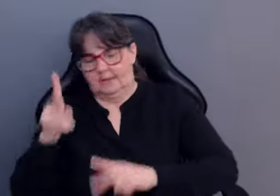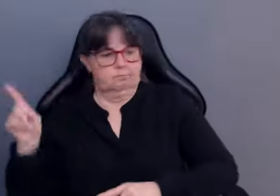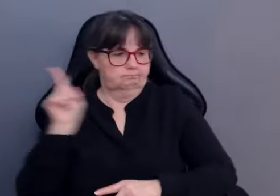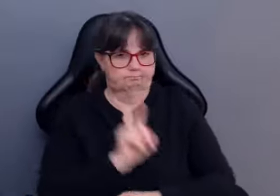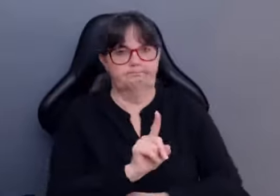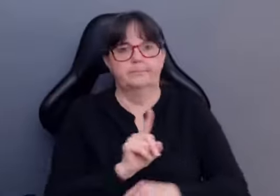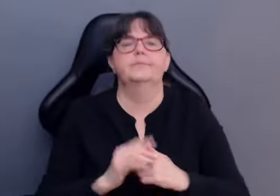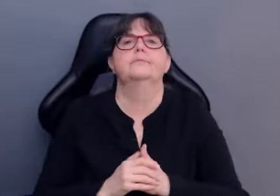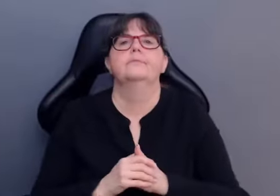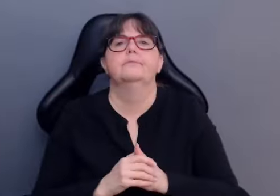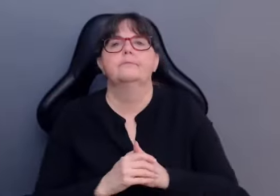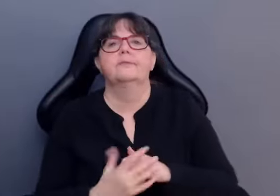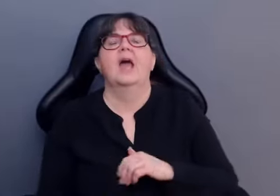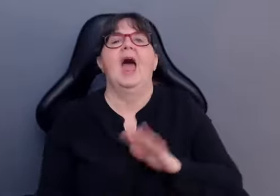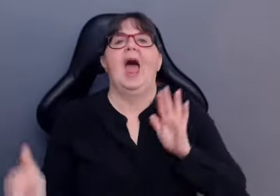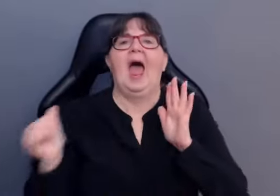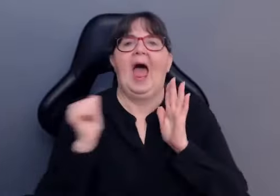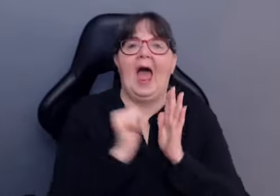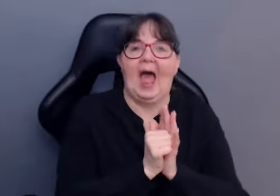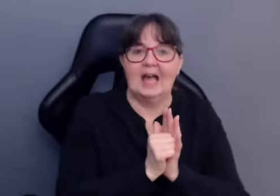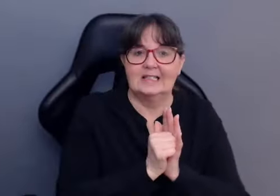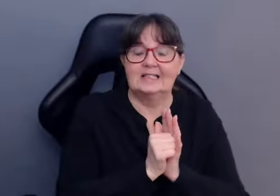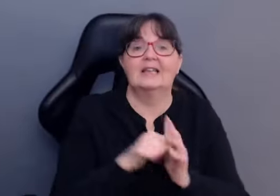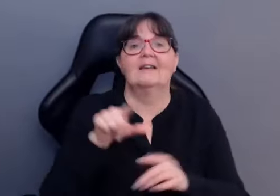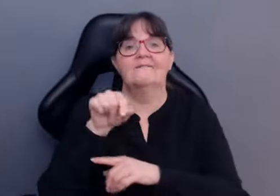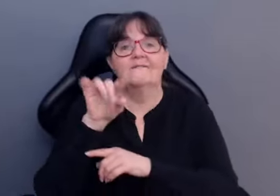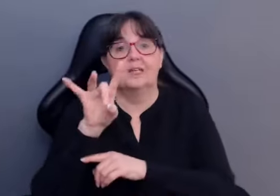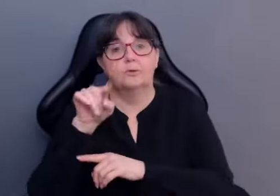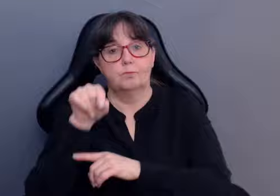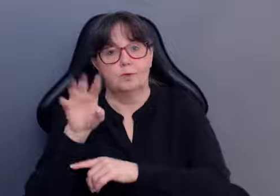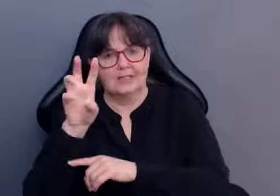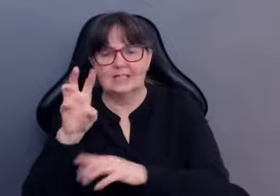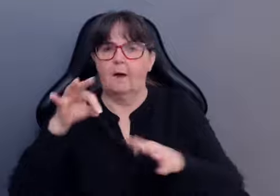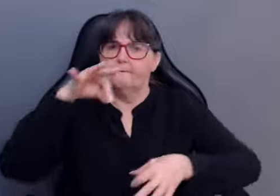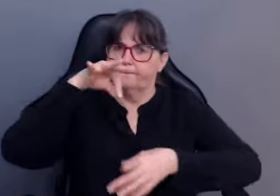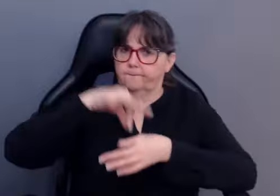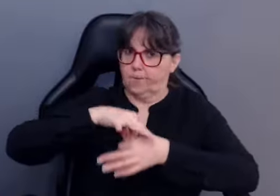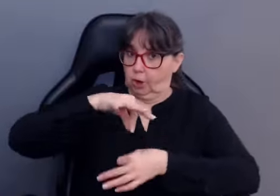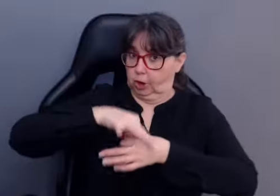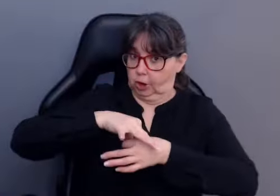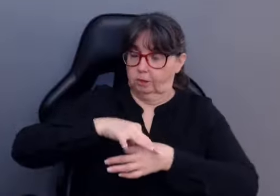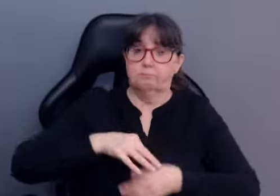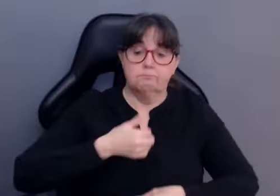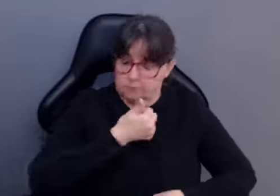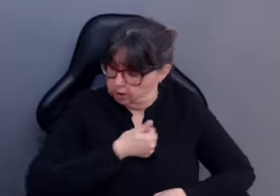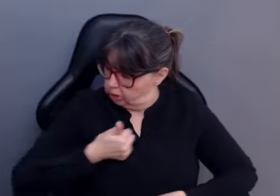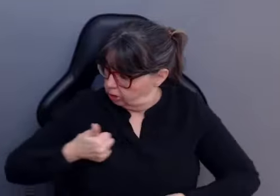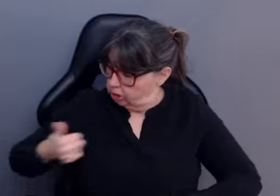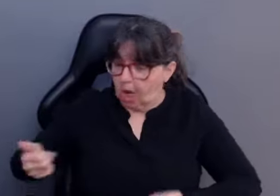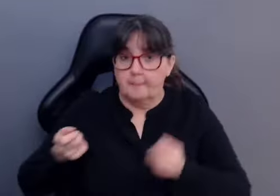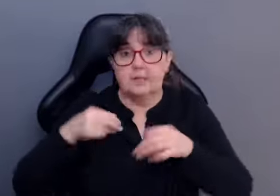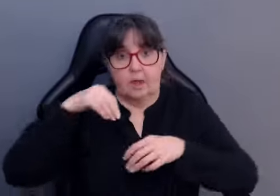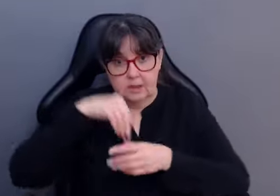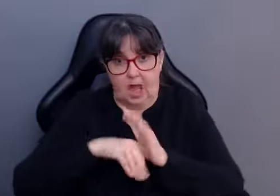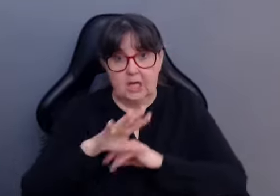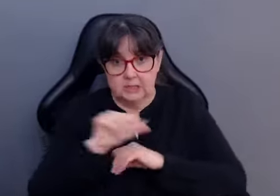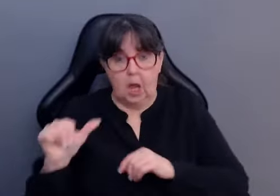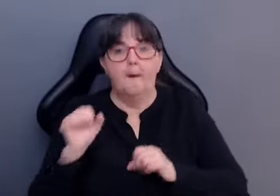Article 28.6. Vote. Chaque administrateur a droit à un vote